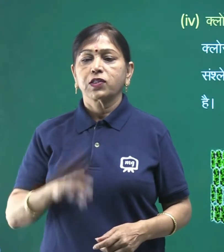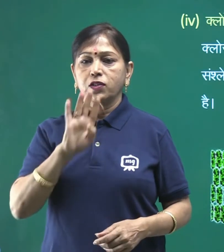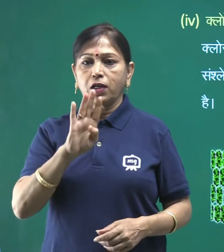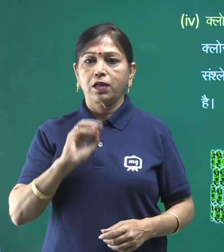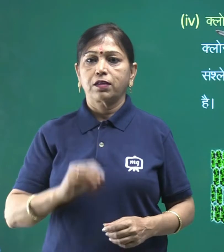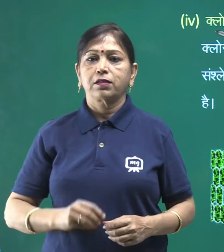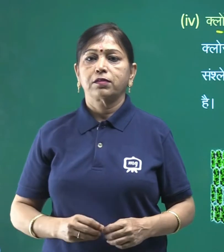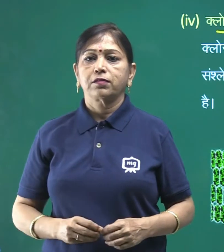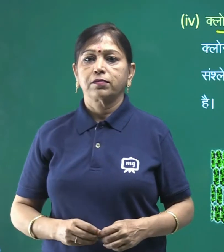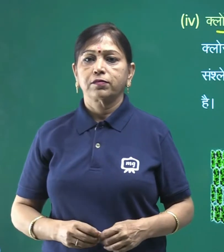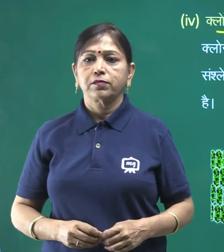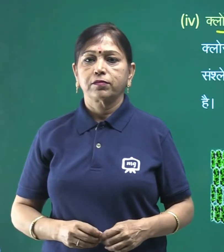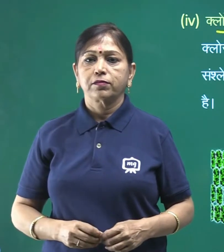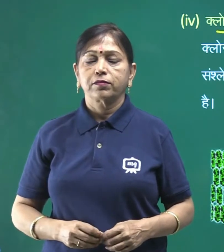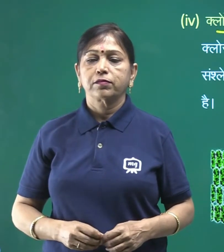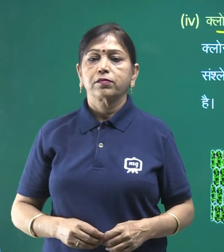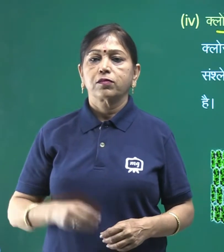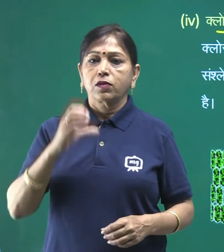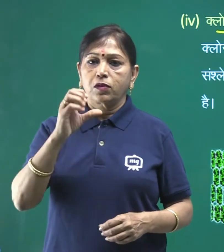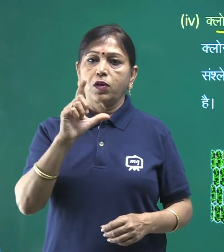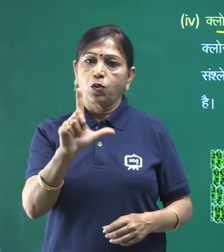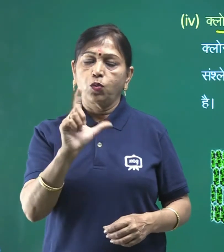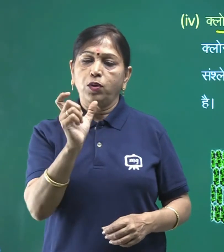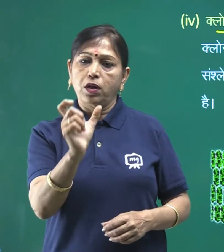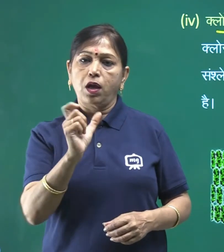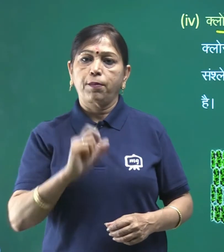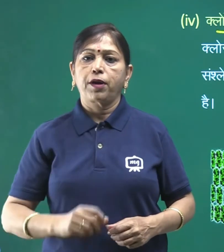चार, क्लोरेन्काइमा,